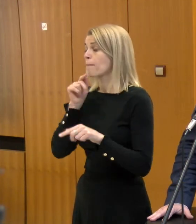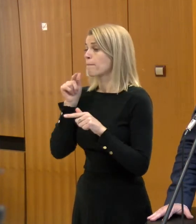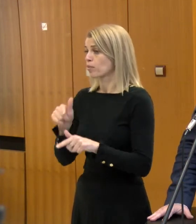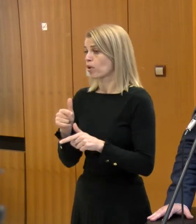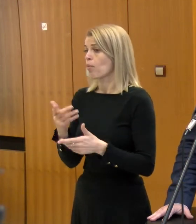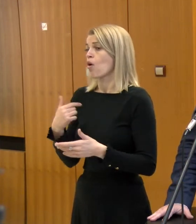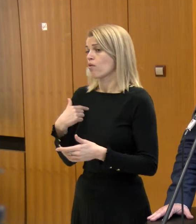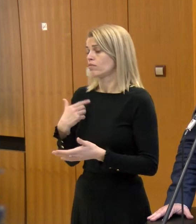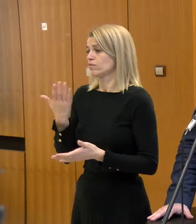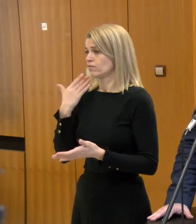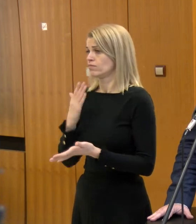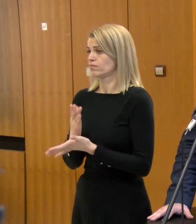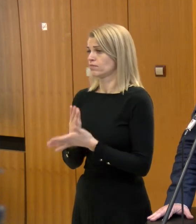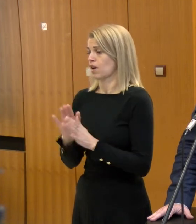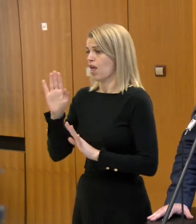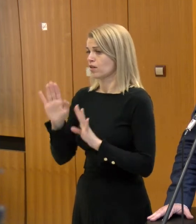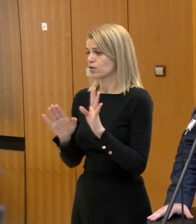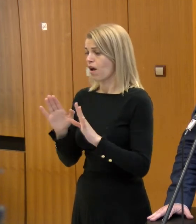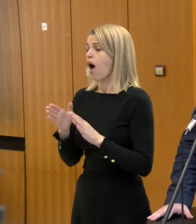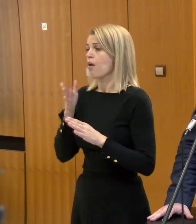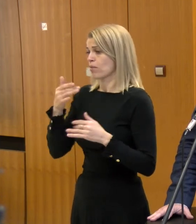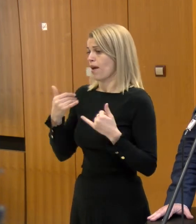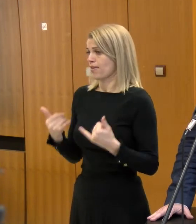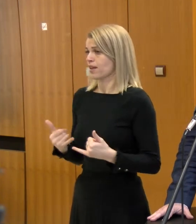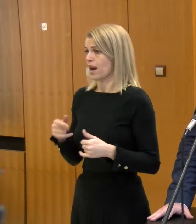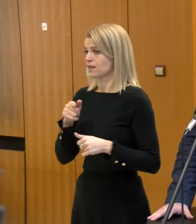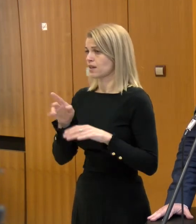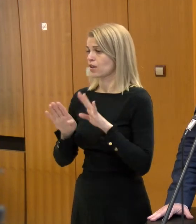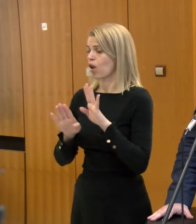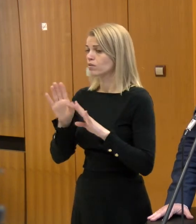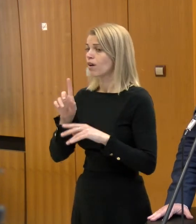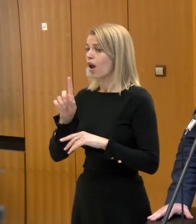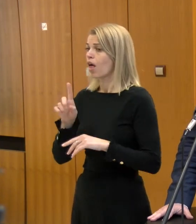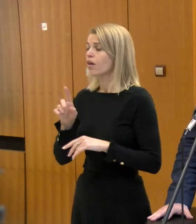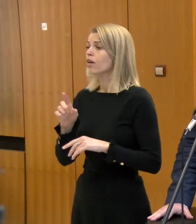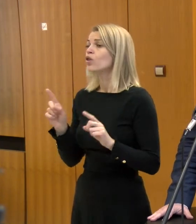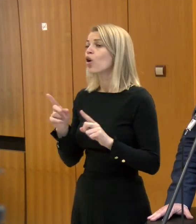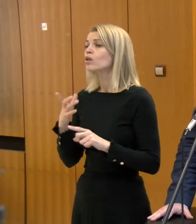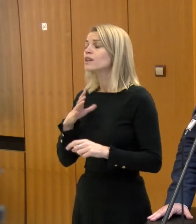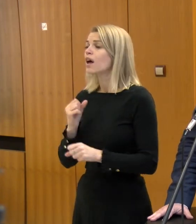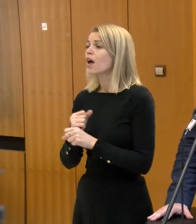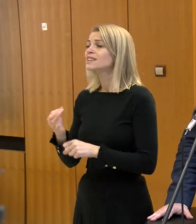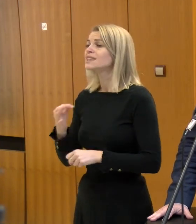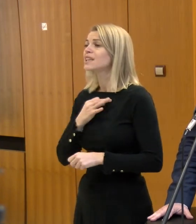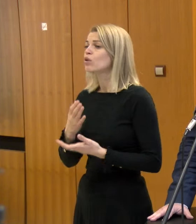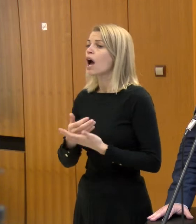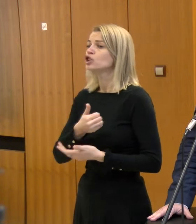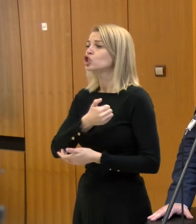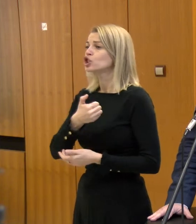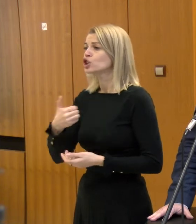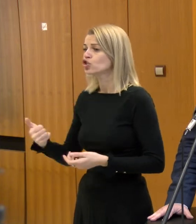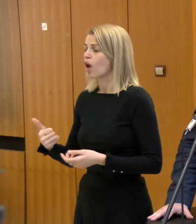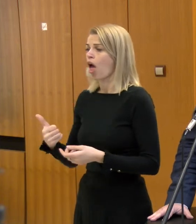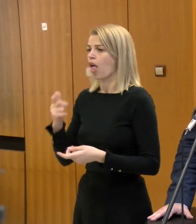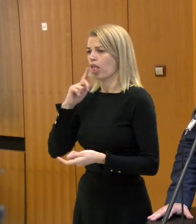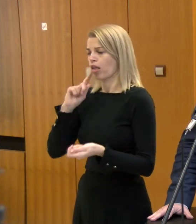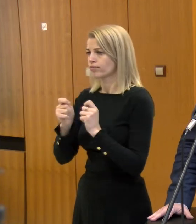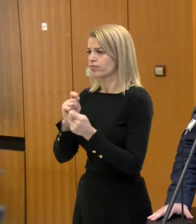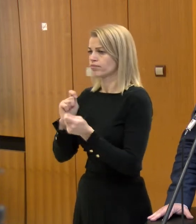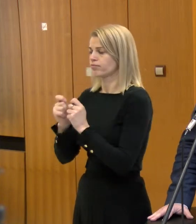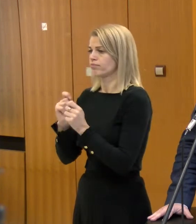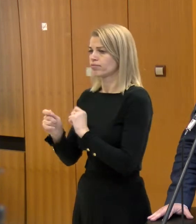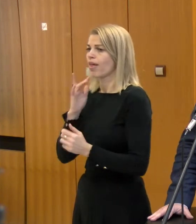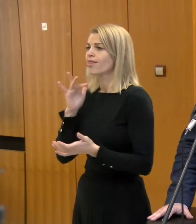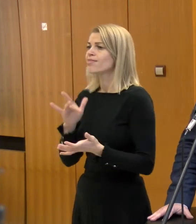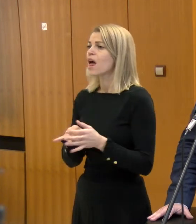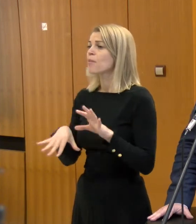tak vždy hlasovali. A budeme tak hlasovať aj teraz. Ak ale niekto z toho chce urobiť cirkus, že každý týždeň bude vymýšľať nejaký iný